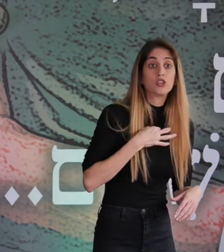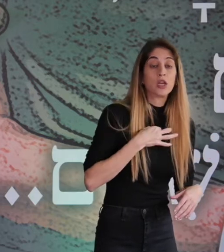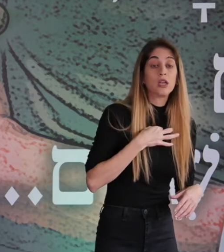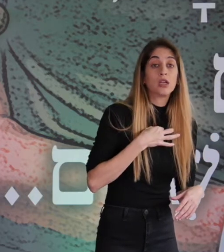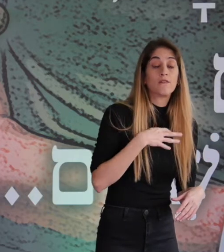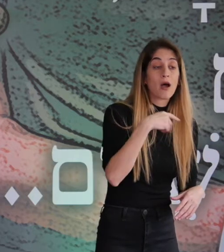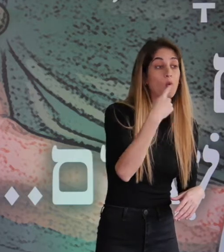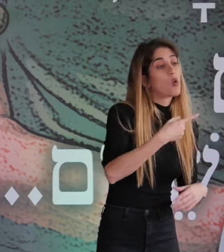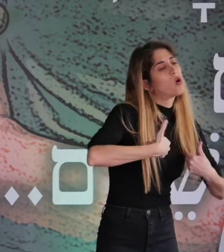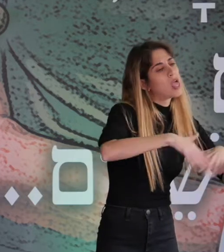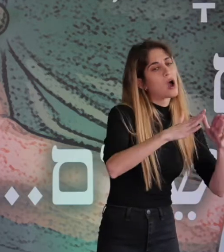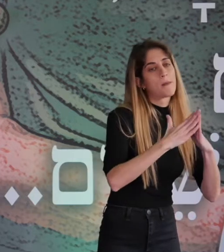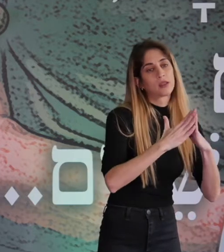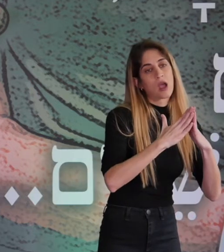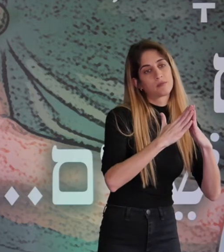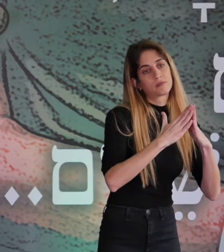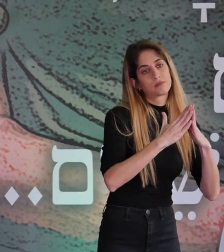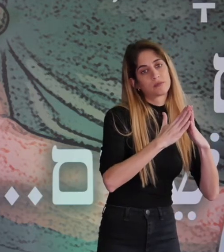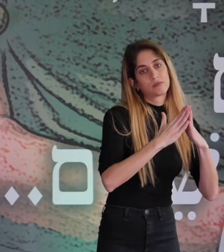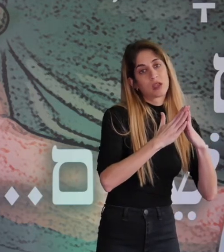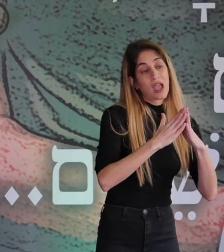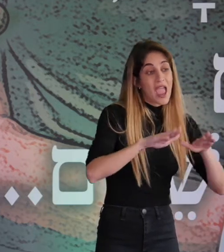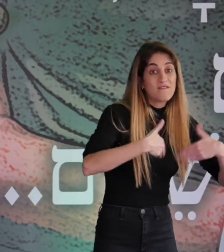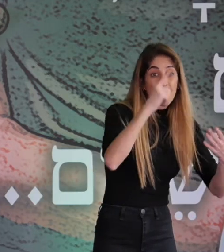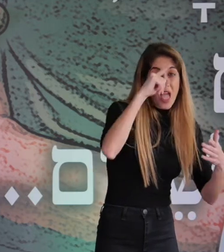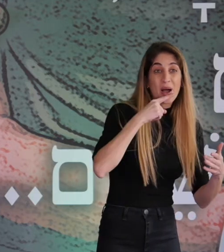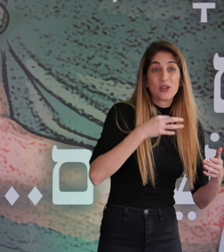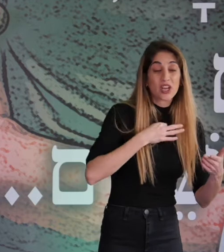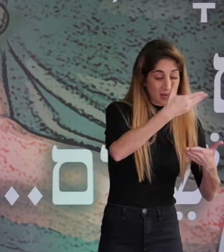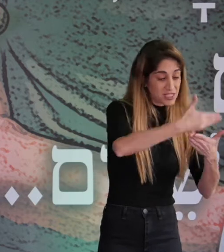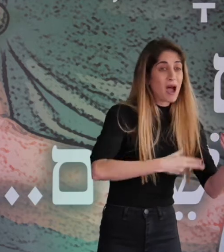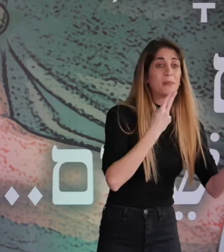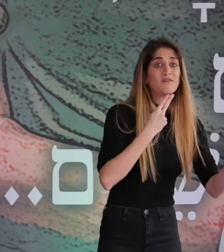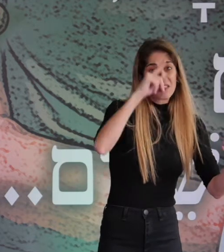הביתה. הם נתנו לו מסמך בעברית שהוא לא הבין.